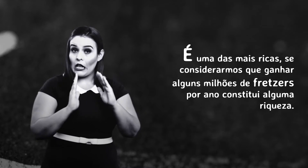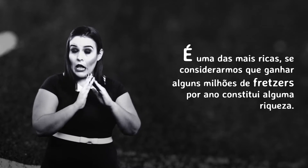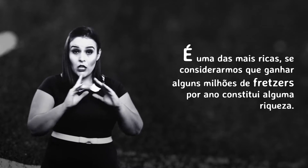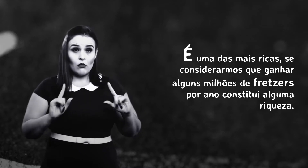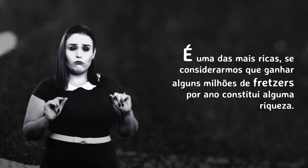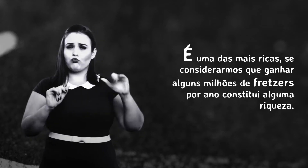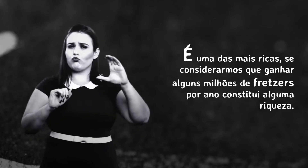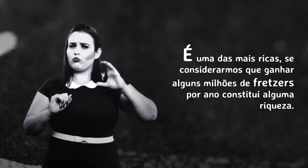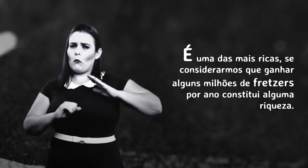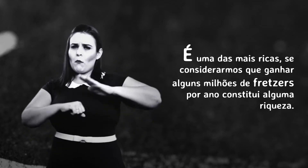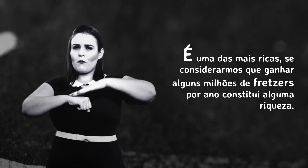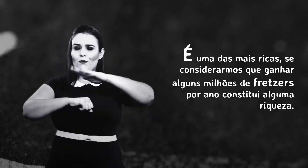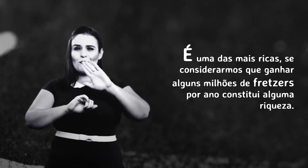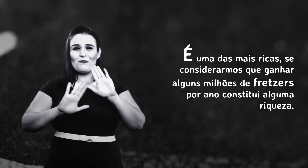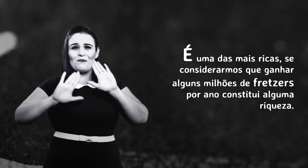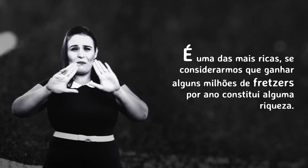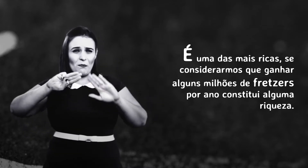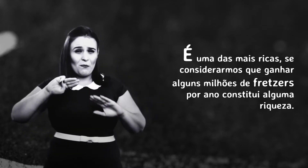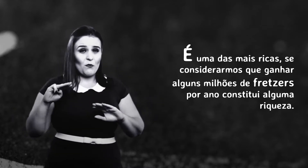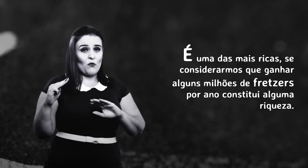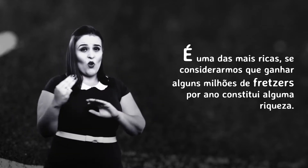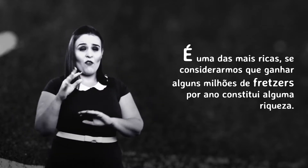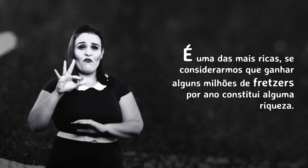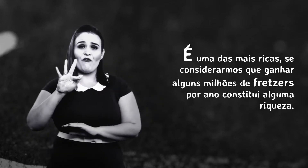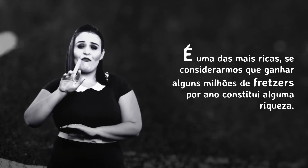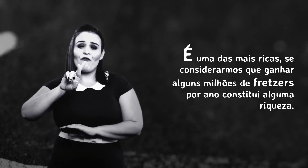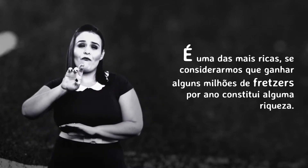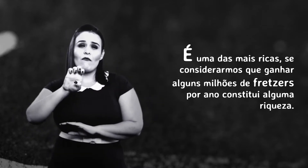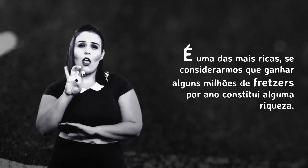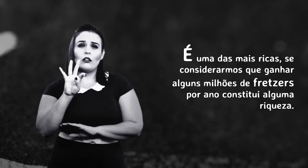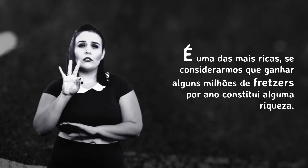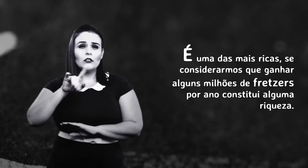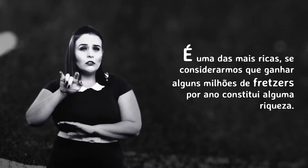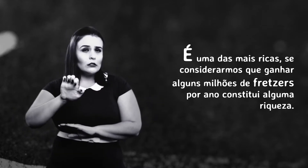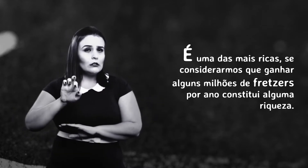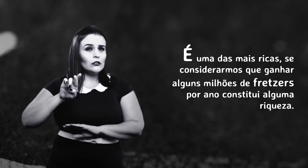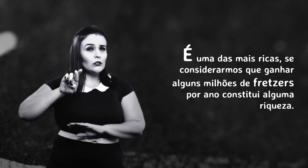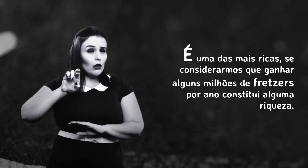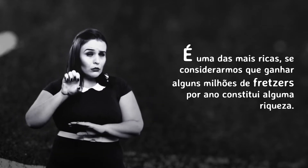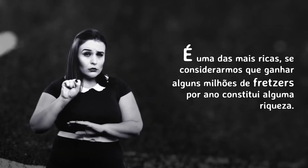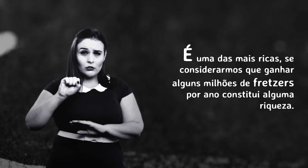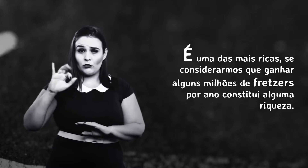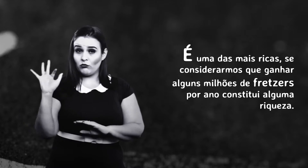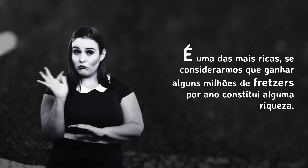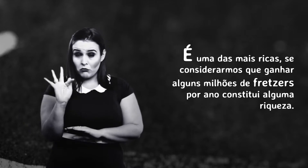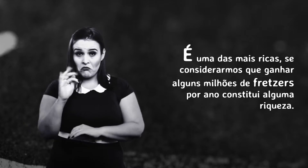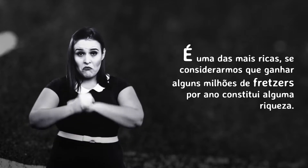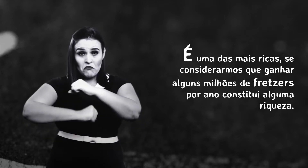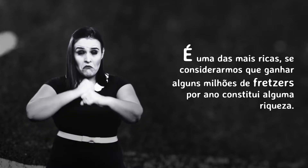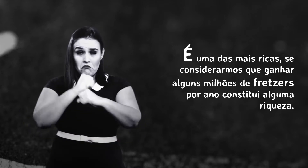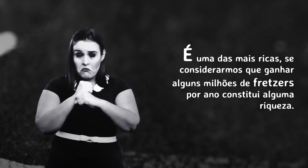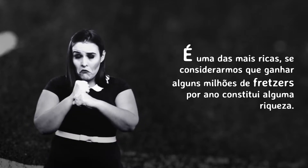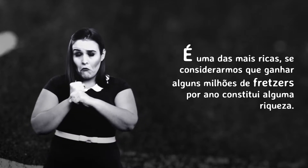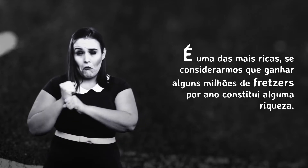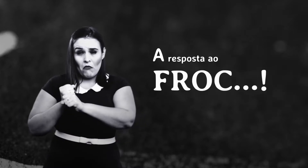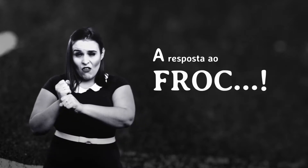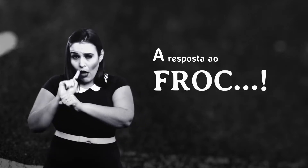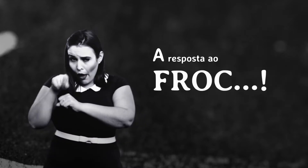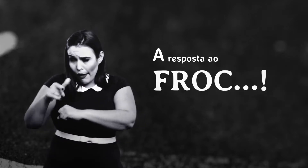se considerarmos que ganhar alguns milhões de fretzers por ano constitui alguma riqueza. A resposta ao